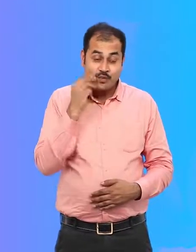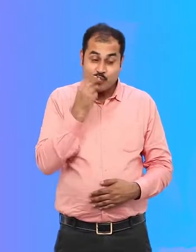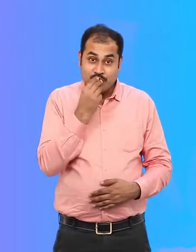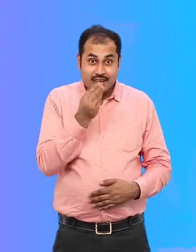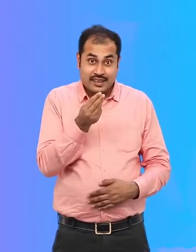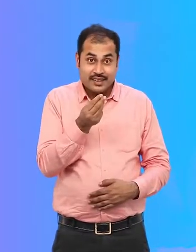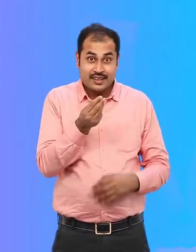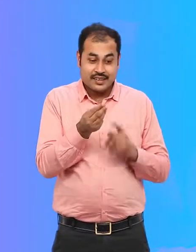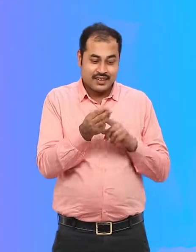अ